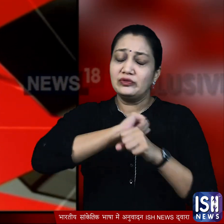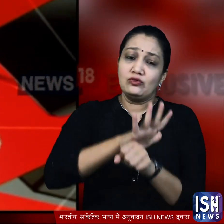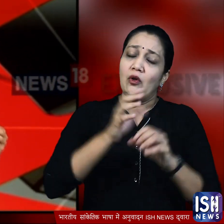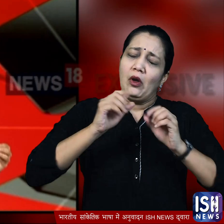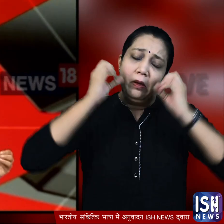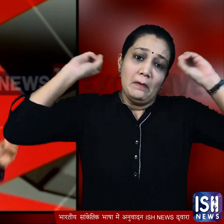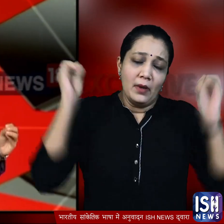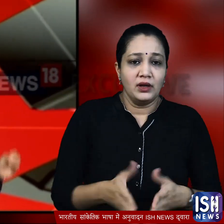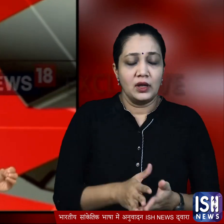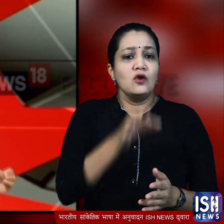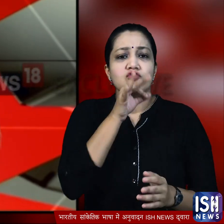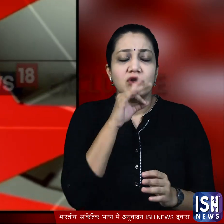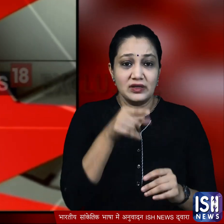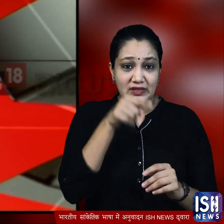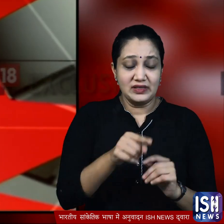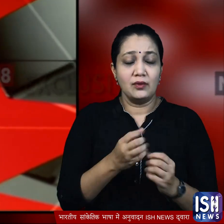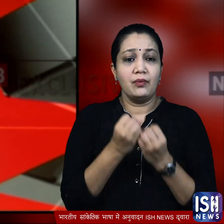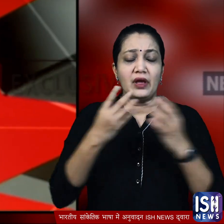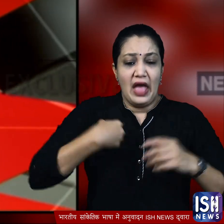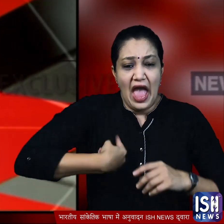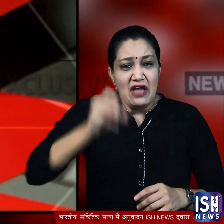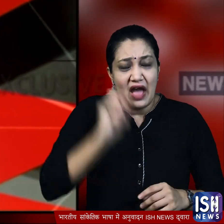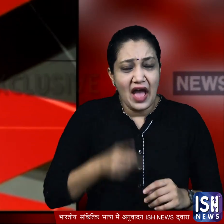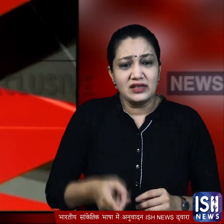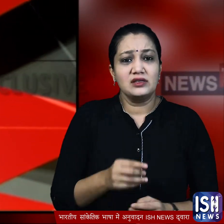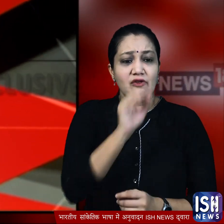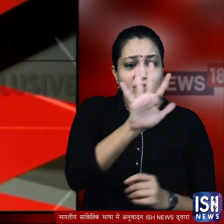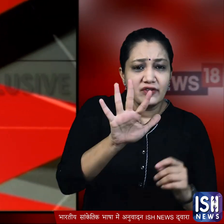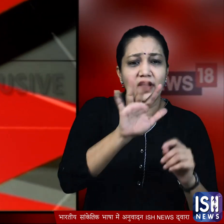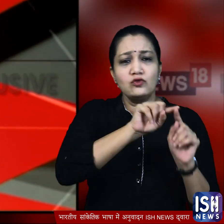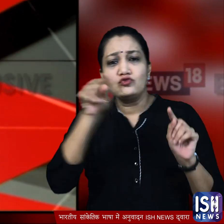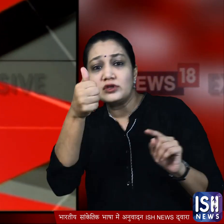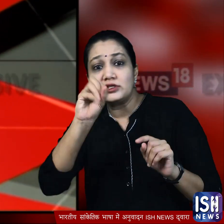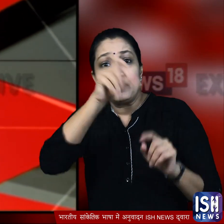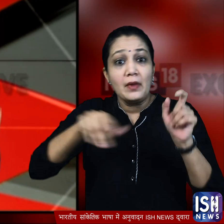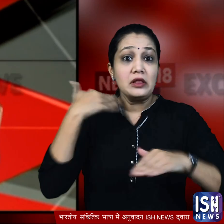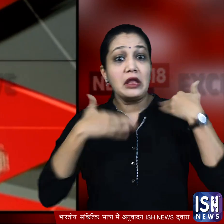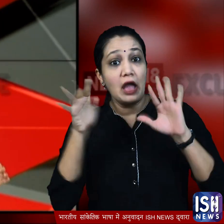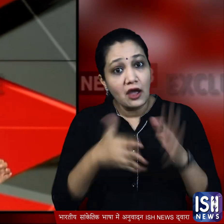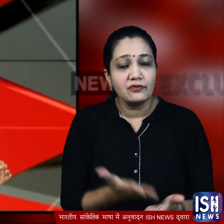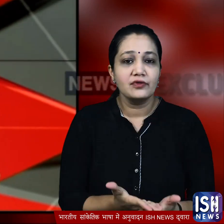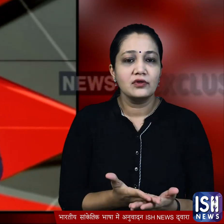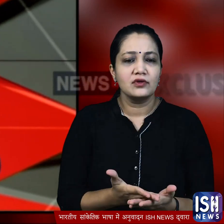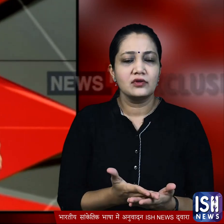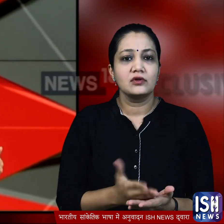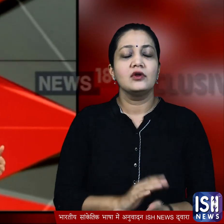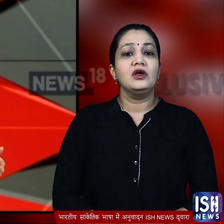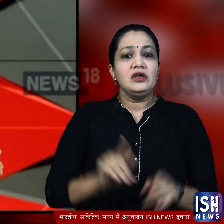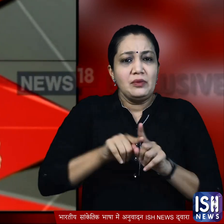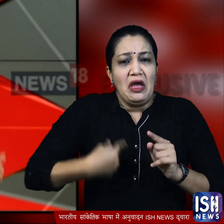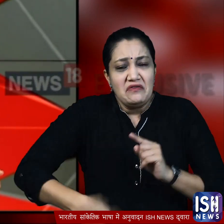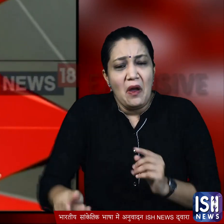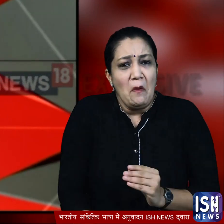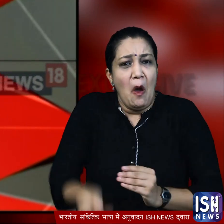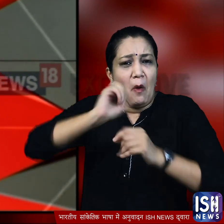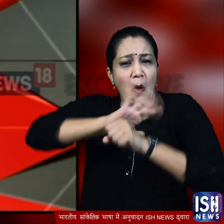सूरत में इस बीमारी से हर रोज 55 से 60 लोगों की मौत हो रही है। जितने मरीज रोजाना सामने आ रहे हैं, उस हिसाब से अस्पतालों